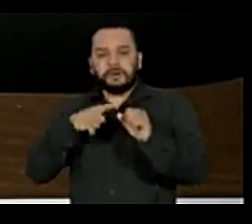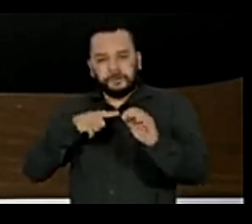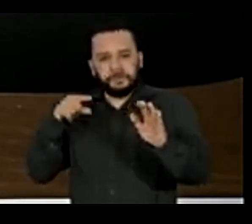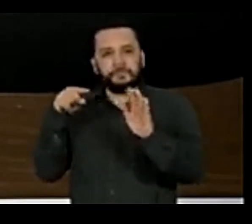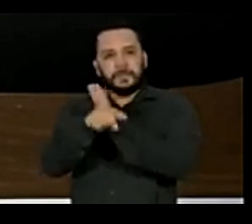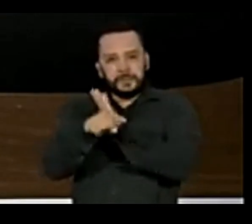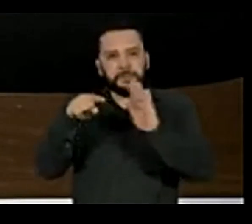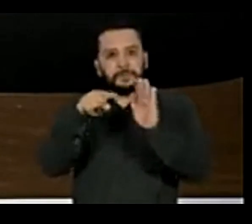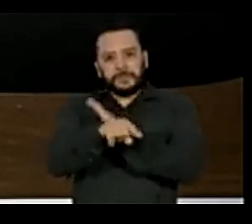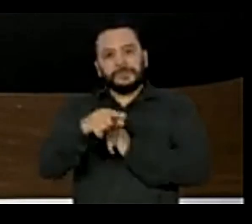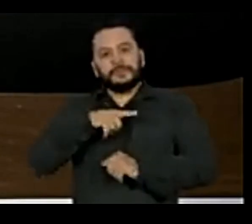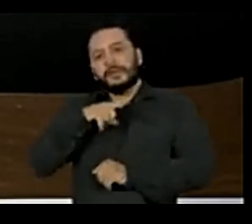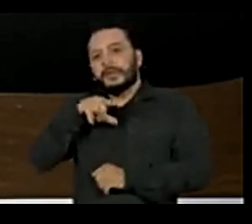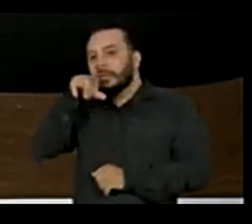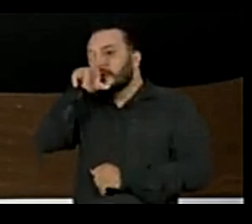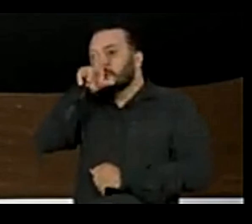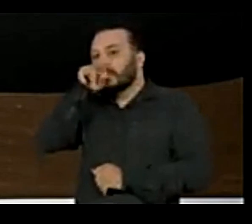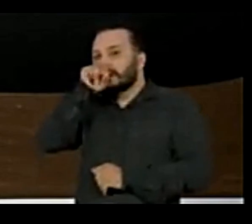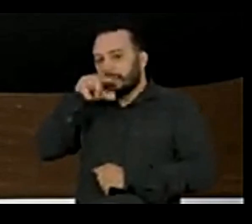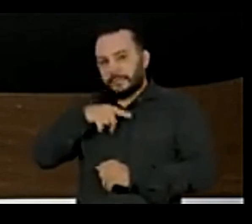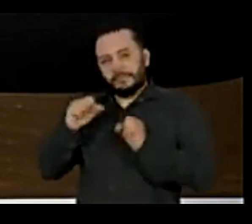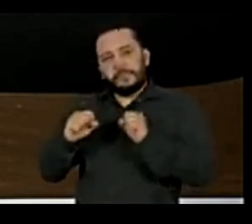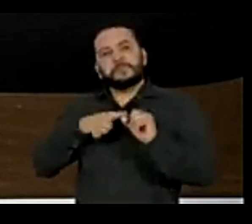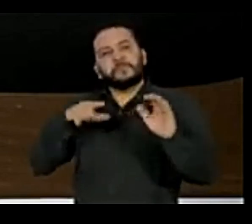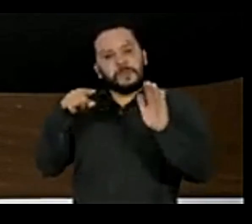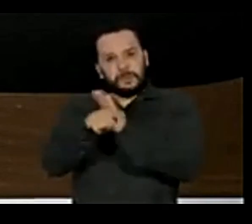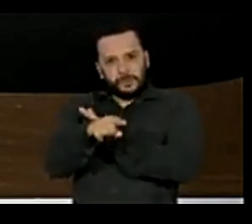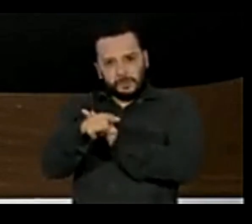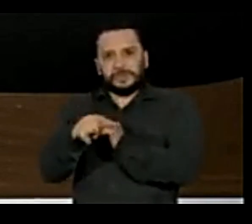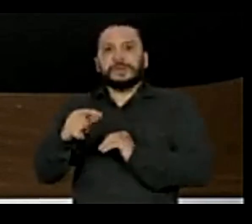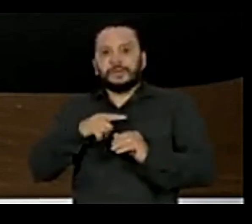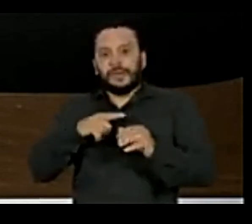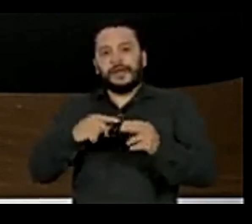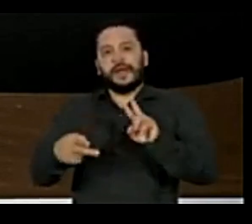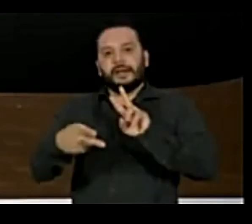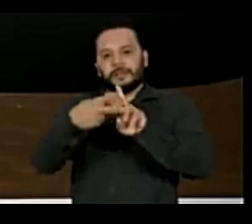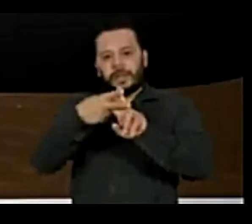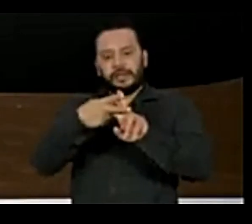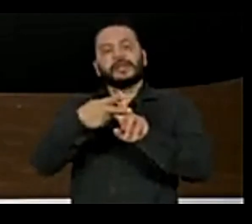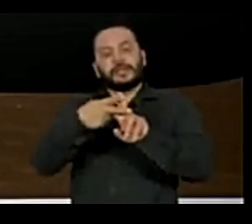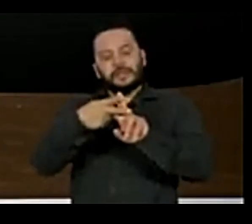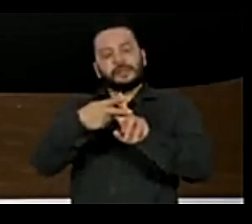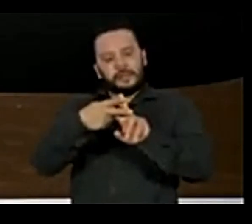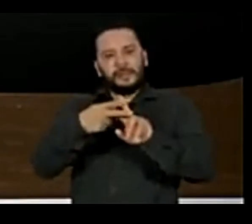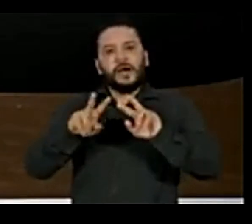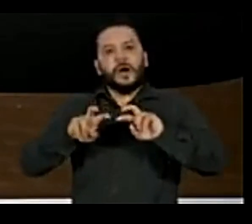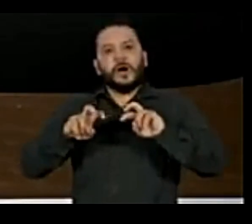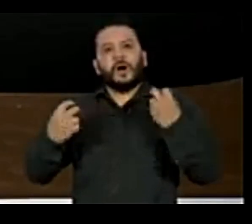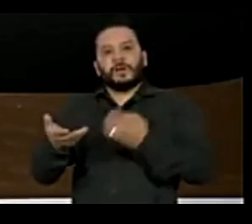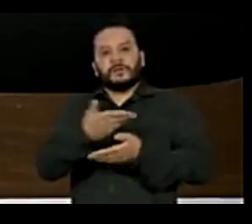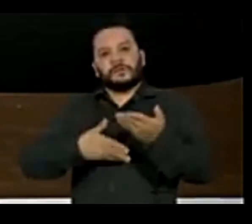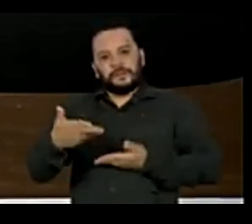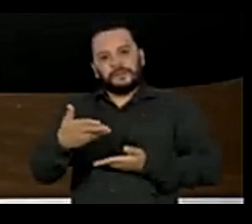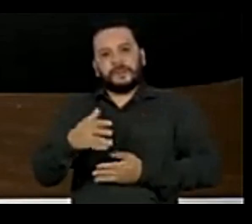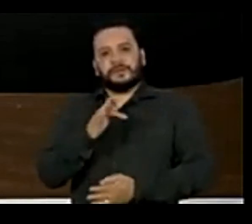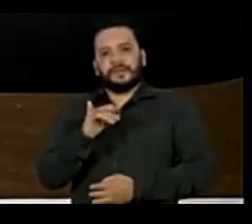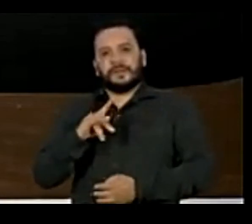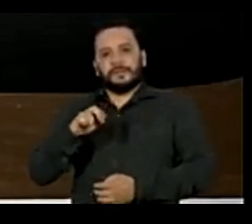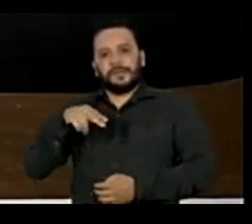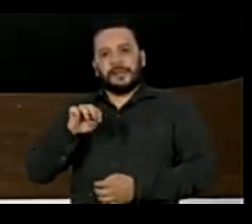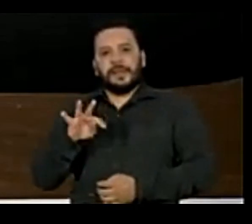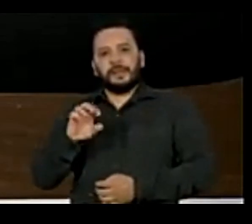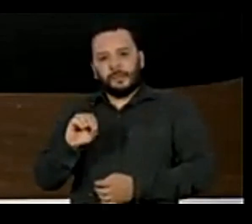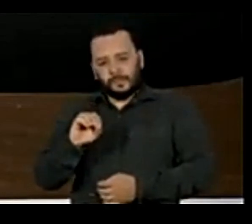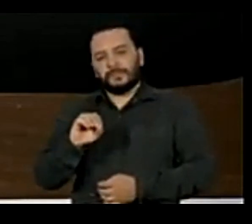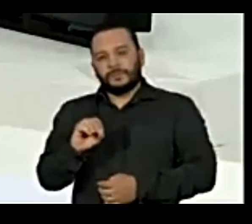página especial do Twitter por meio de perguntas encaminhadas com as hashtags Roda Viva e Felipe Neto no Roda. Felipe,